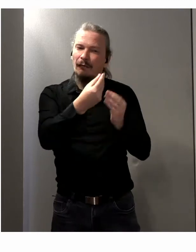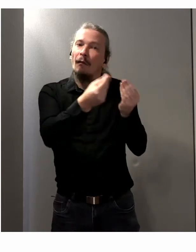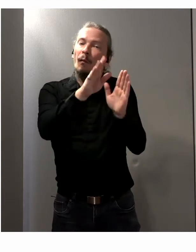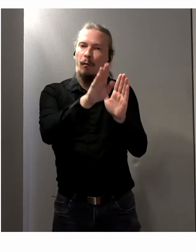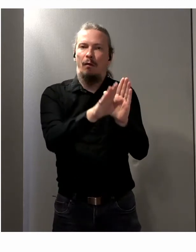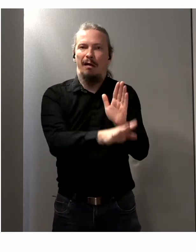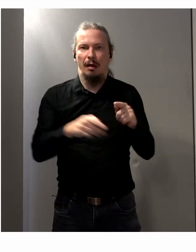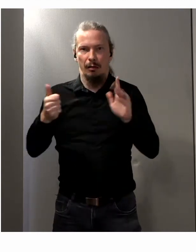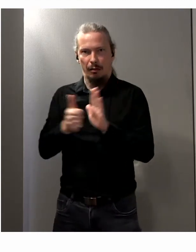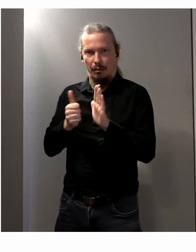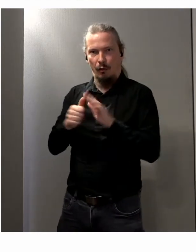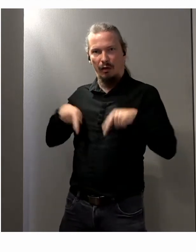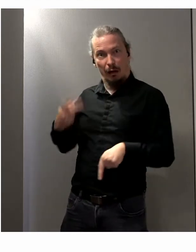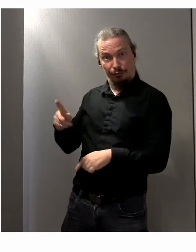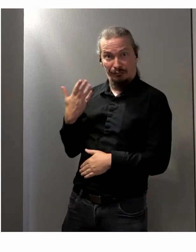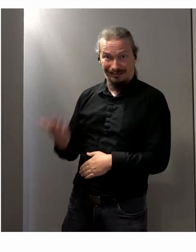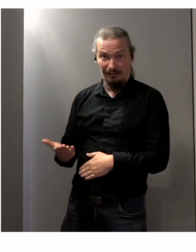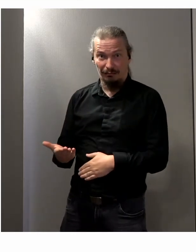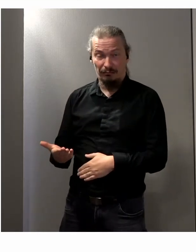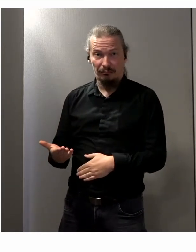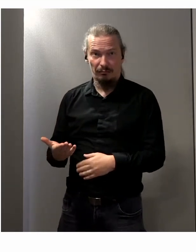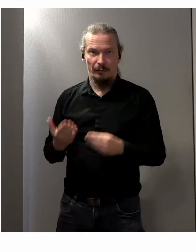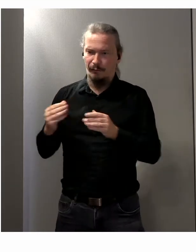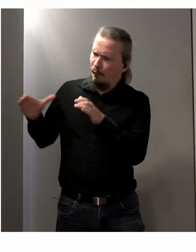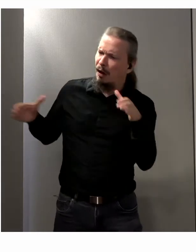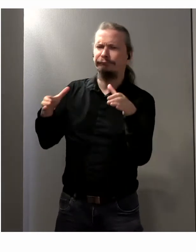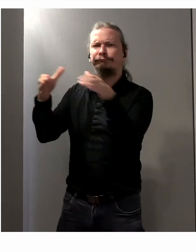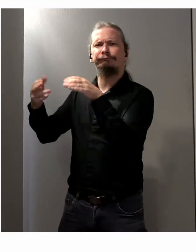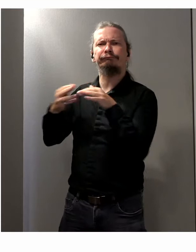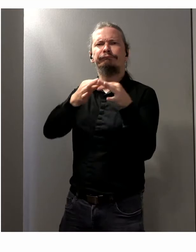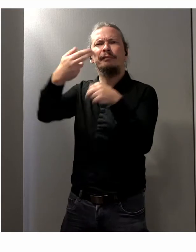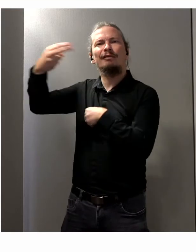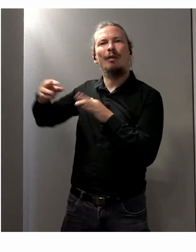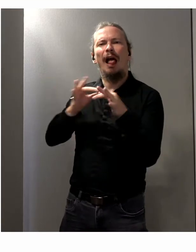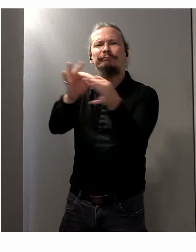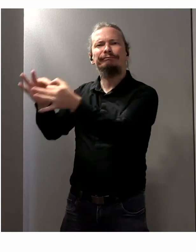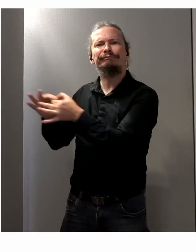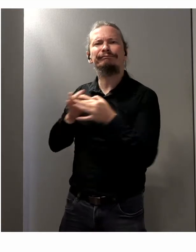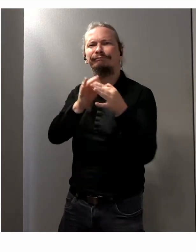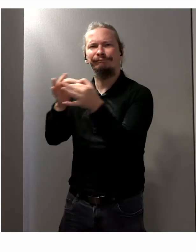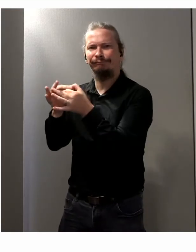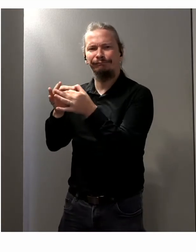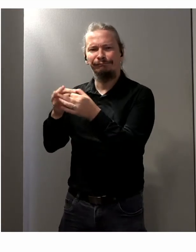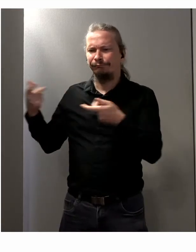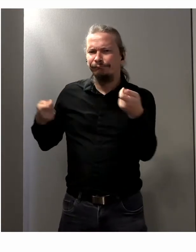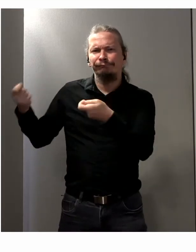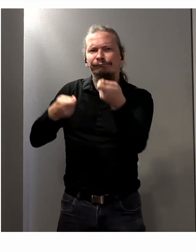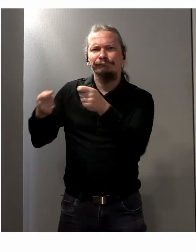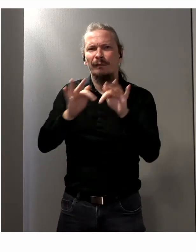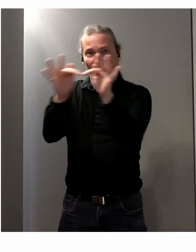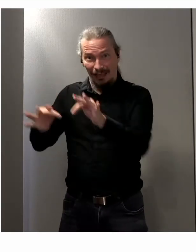gravité, essayer de faire supporter par la collectivité nationale, dans la solidarité,